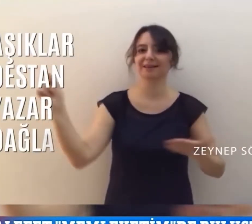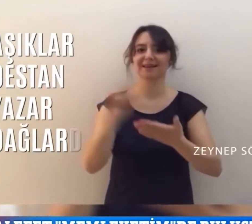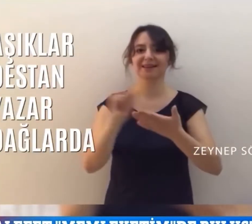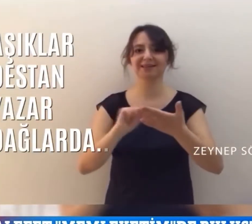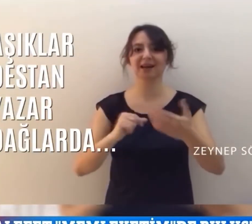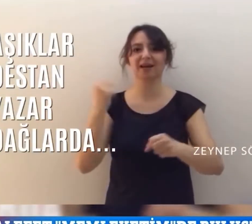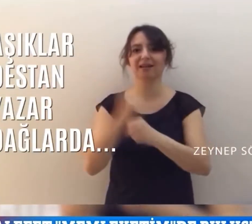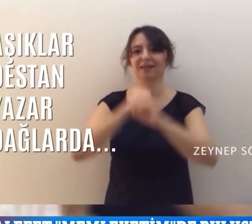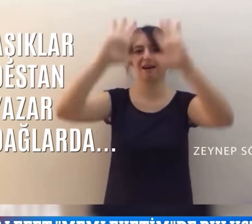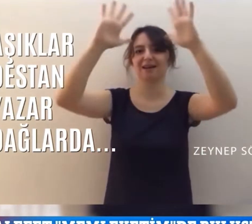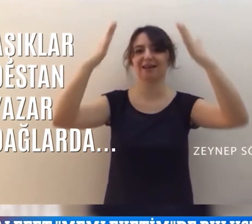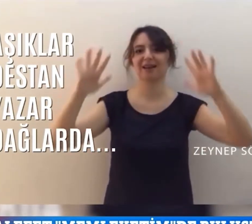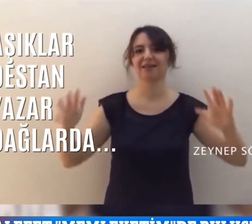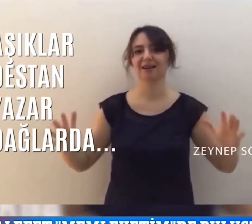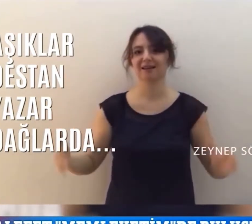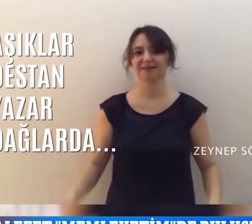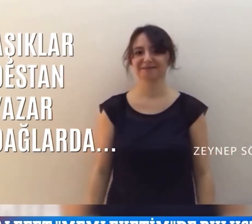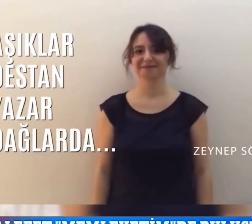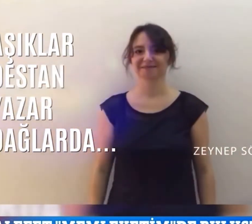yazar dağlarda.